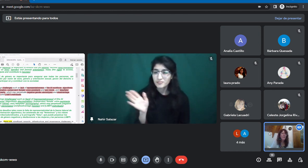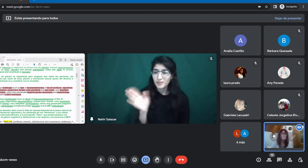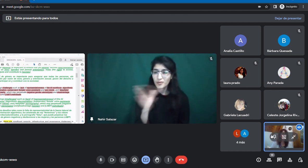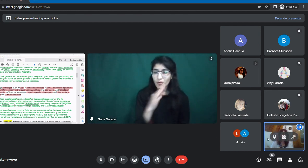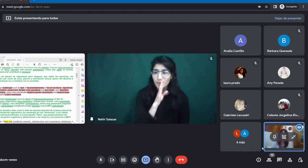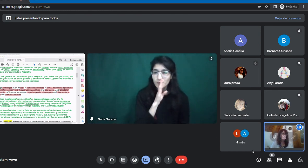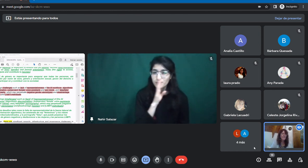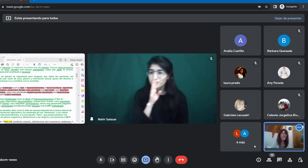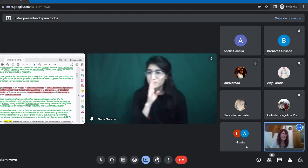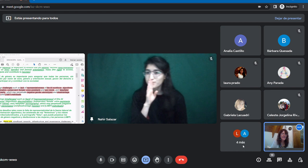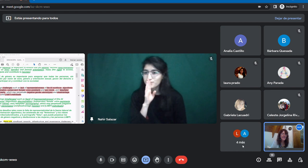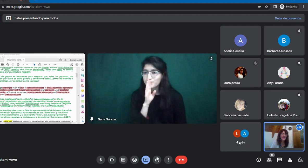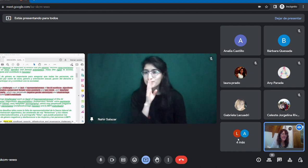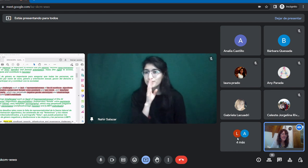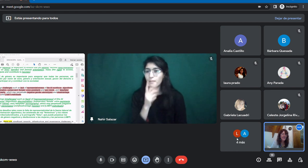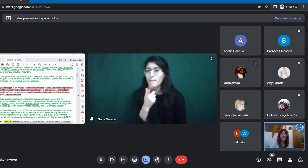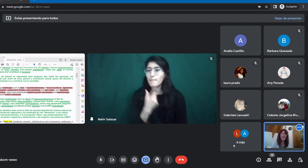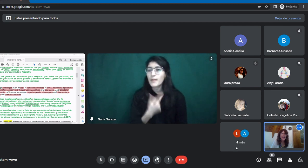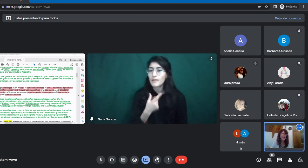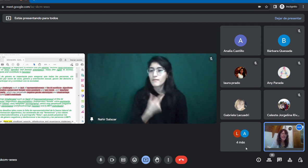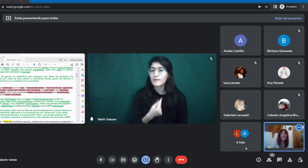¿Pablo no está? Sí.